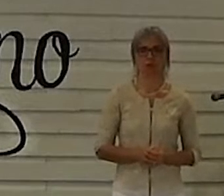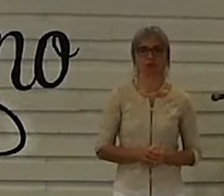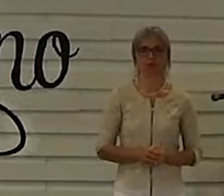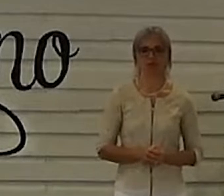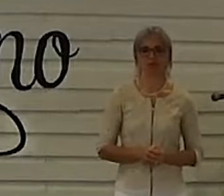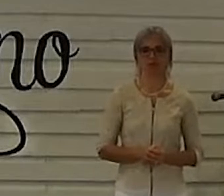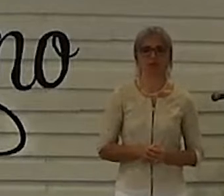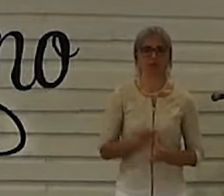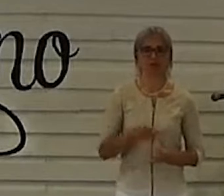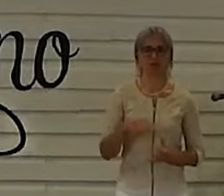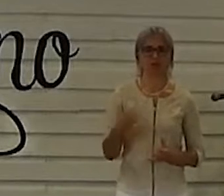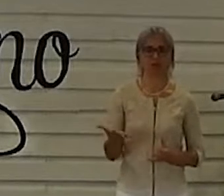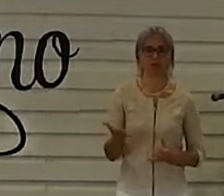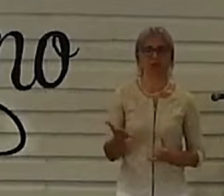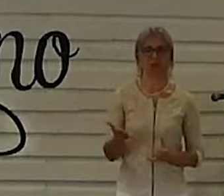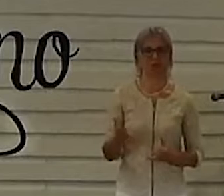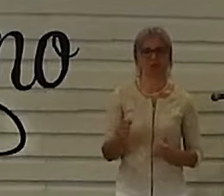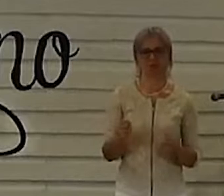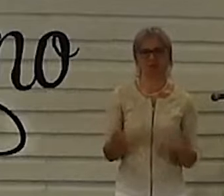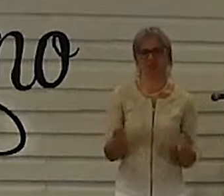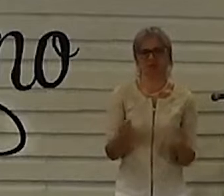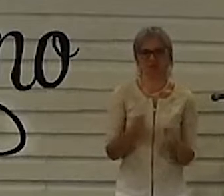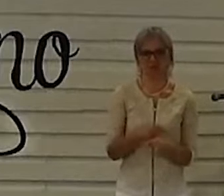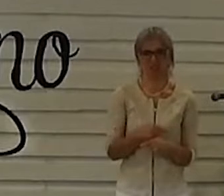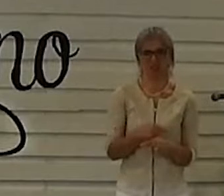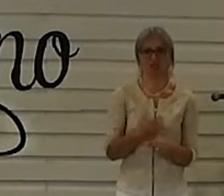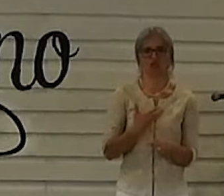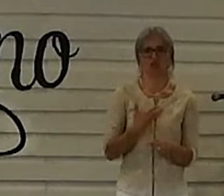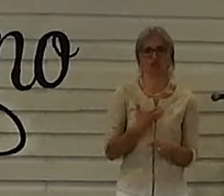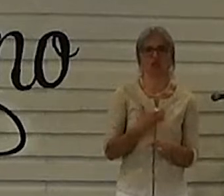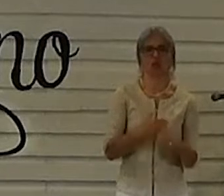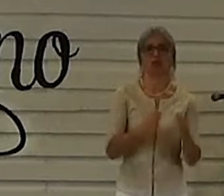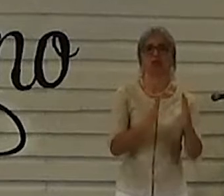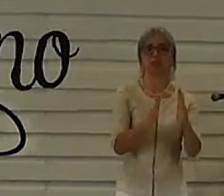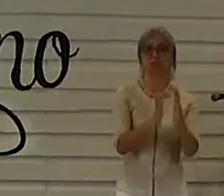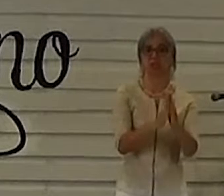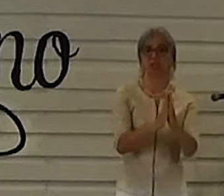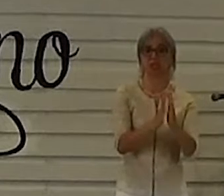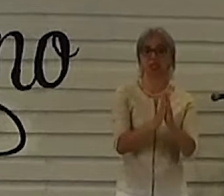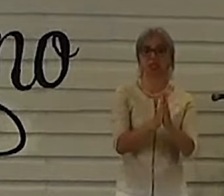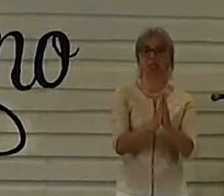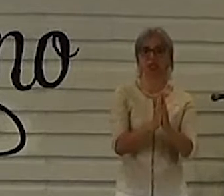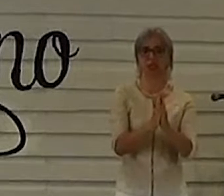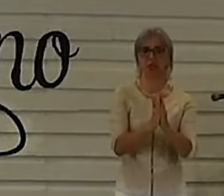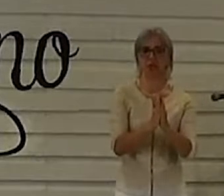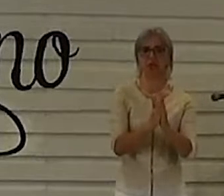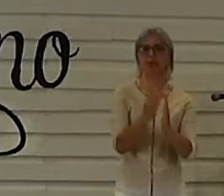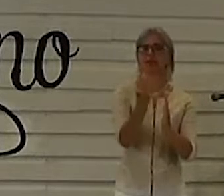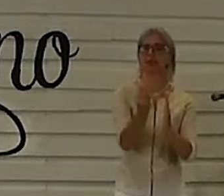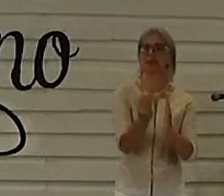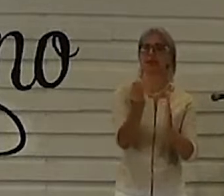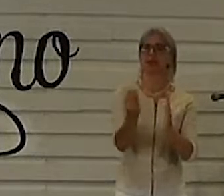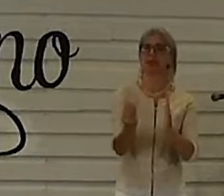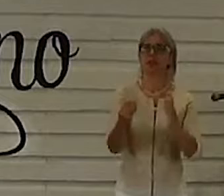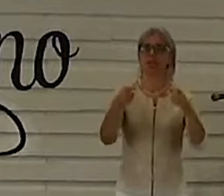E invece ci sono alcune chiese che accettano solo i santi.